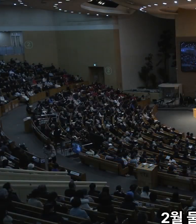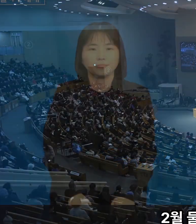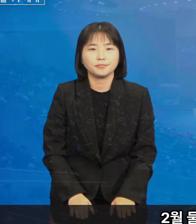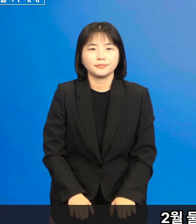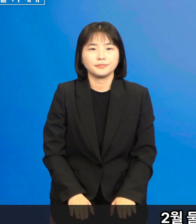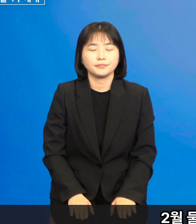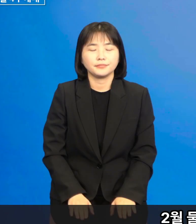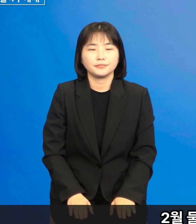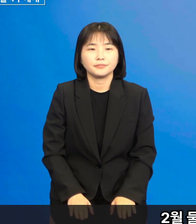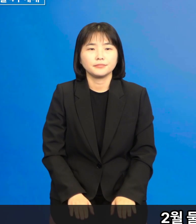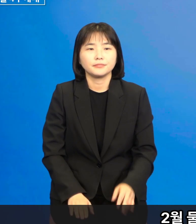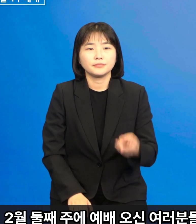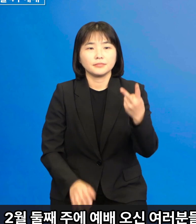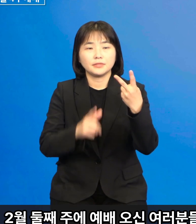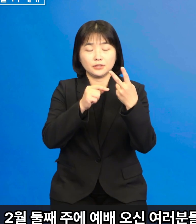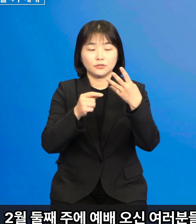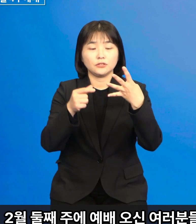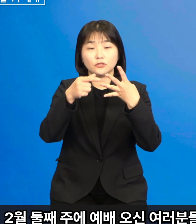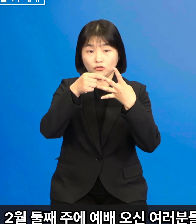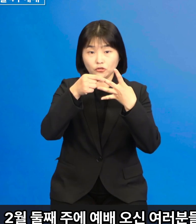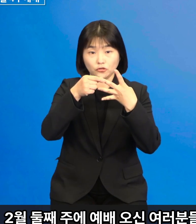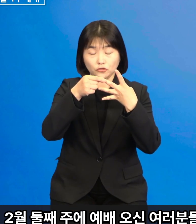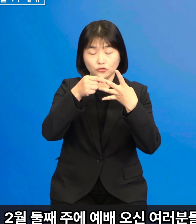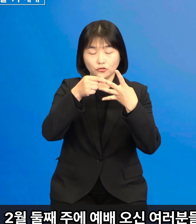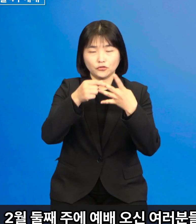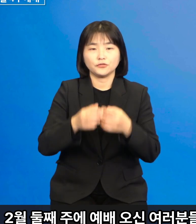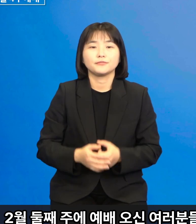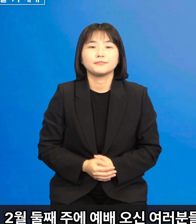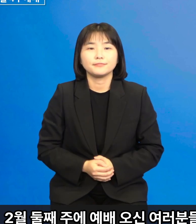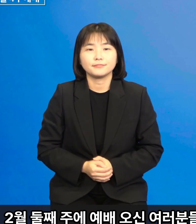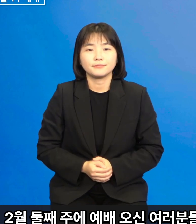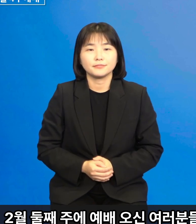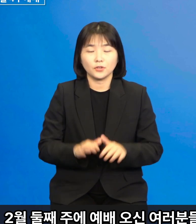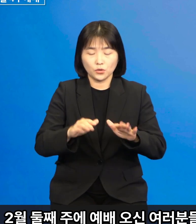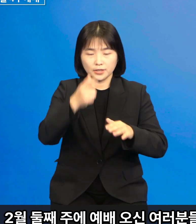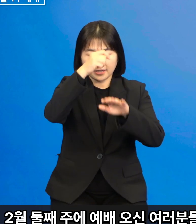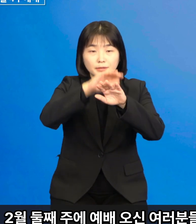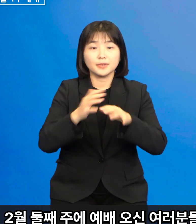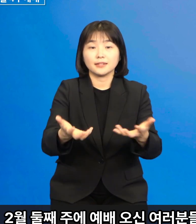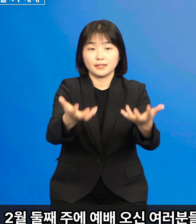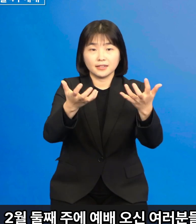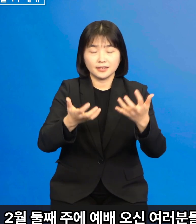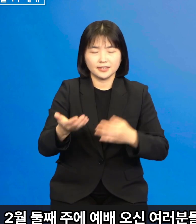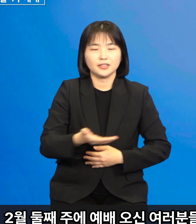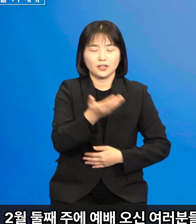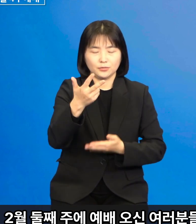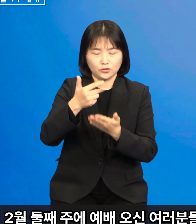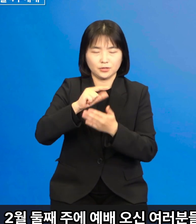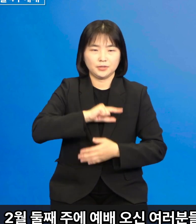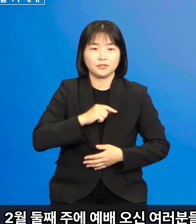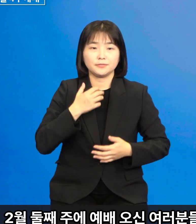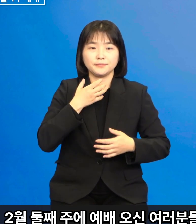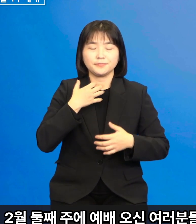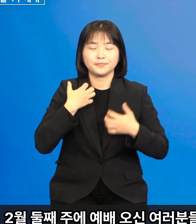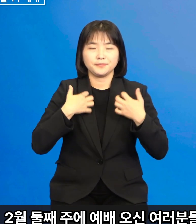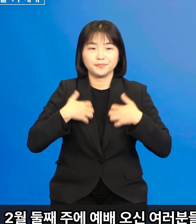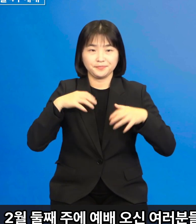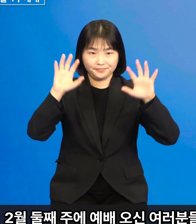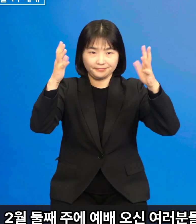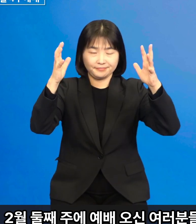네, 6월 둘째 주입니다. 우리 6월 둘째 주에 오늘 예배에 오신 여러분들 주님의 이름으로 환영하고